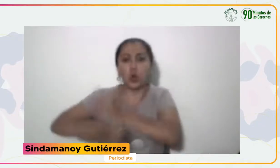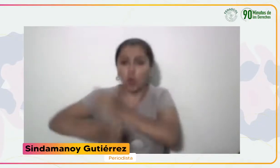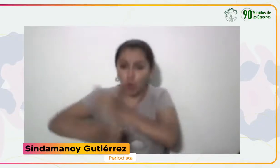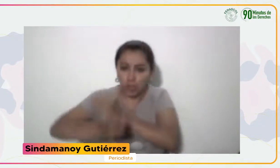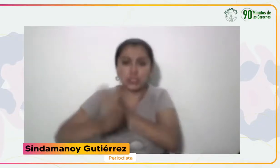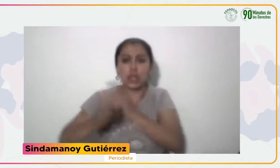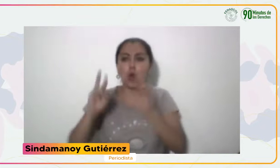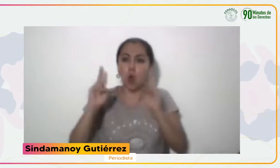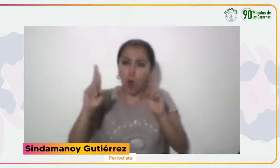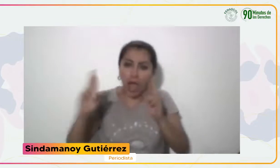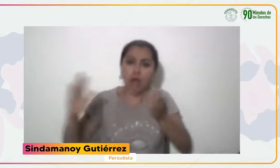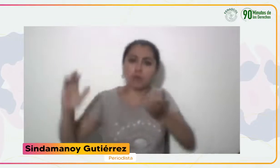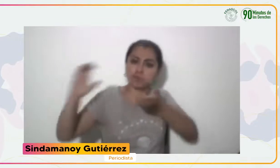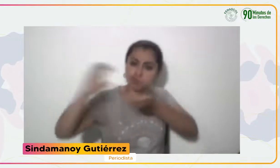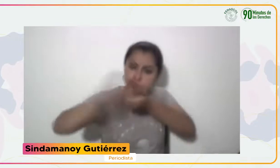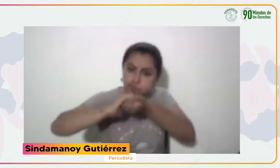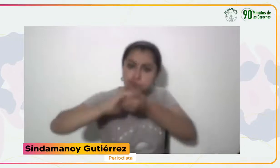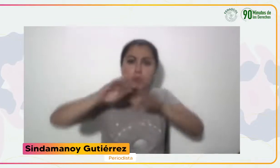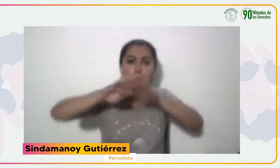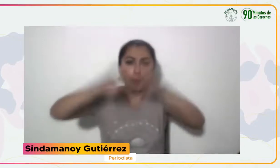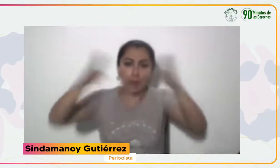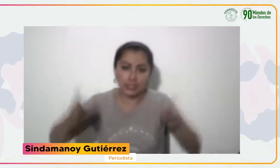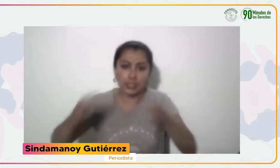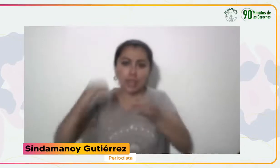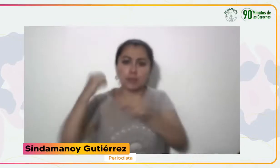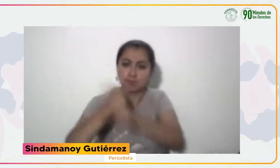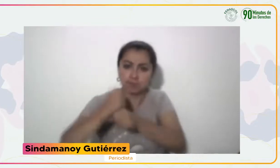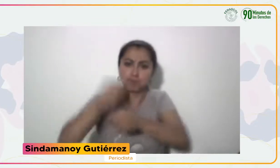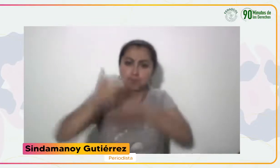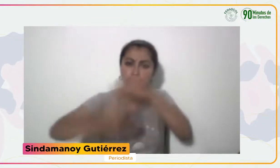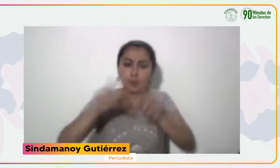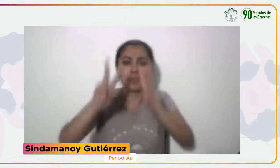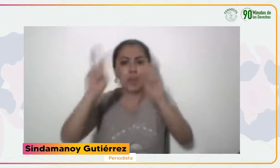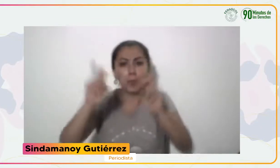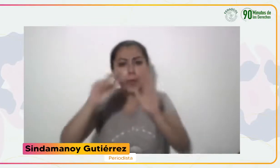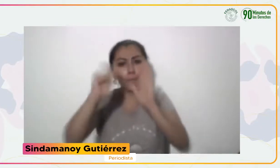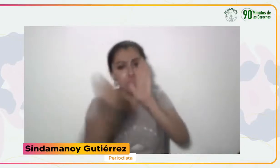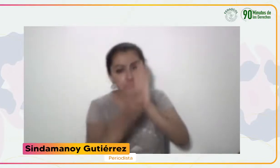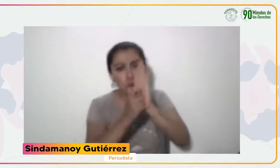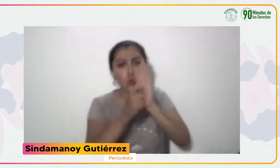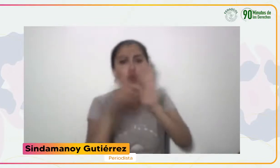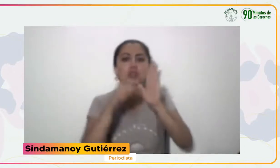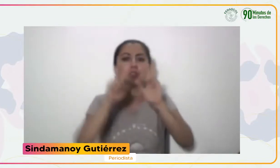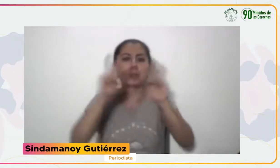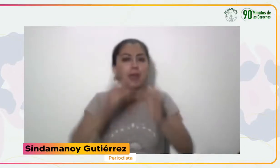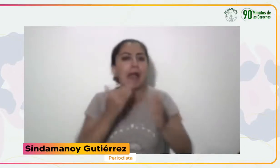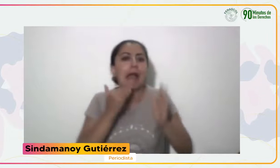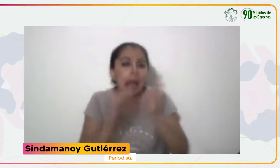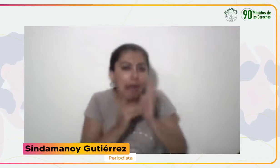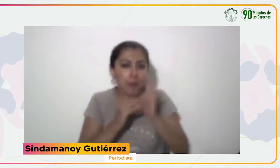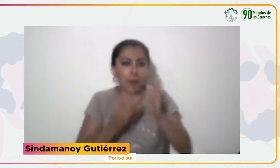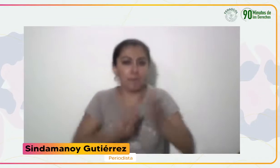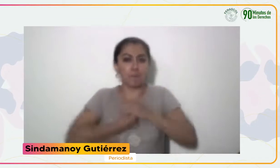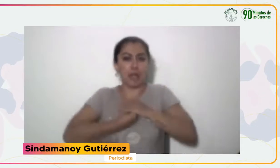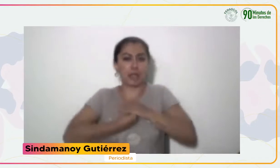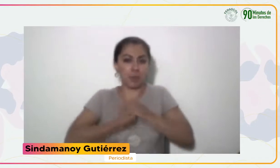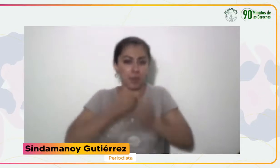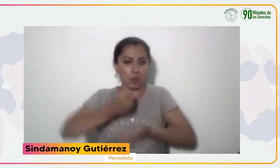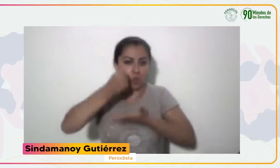posturas, unificar posturas es muy complejo, pero debemos seguirlo haciendo. Ojalá podamos crear mesas de trabajo también y, por